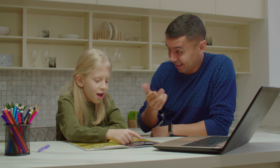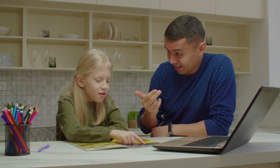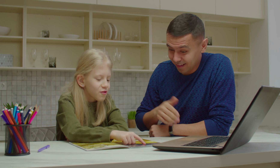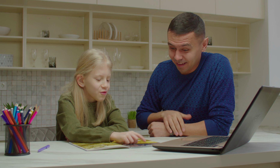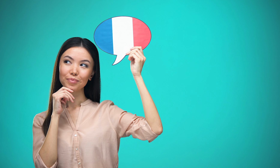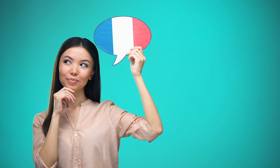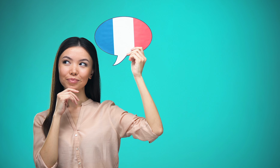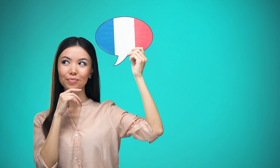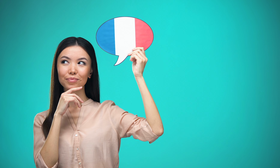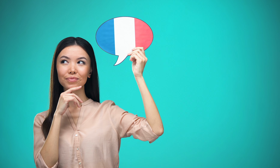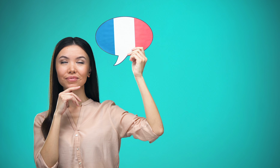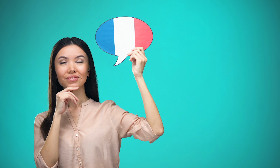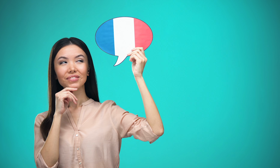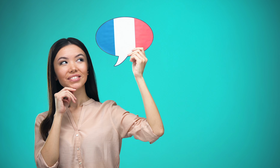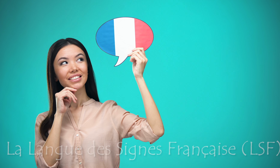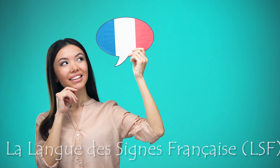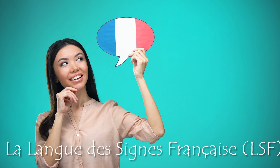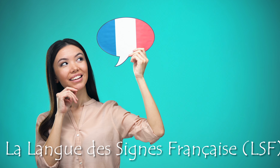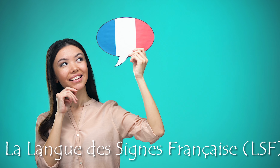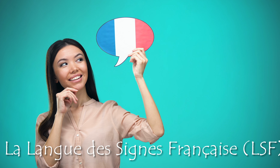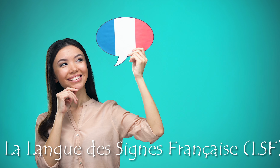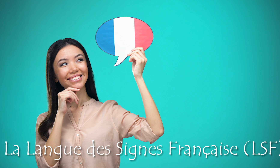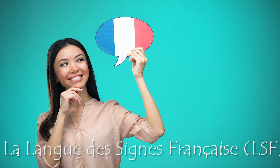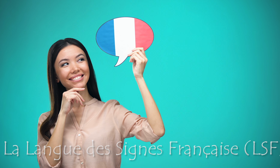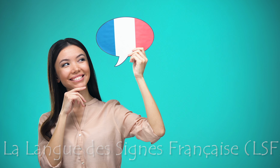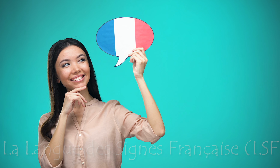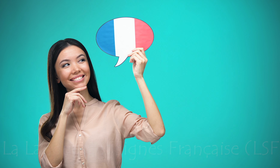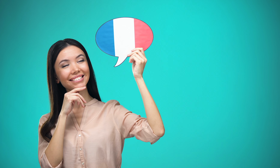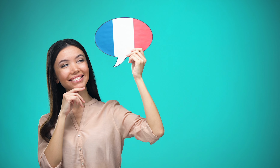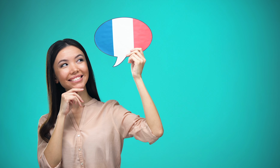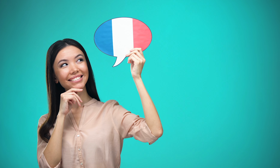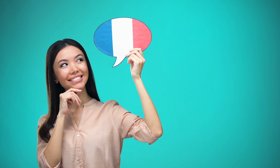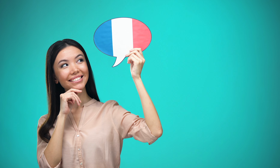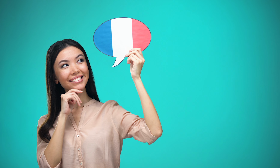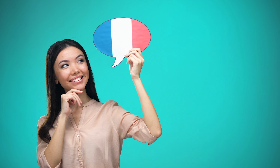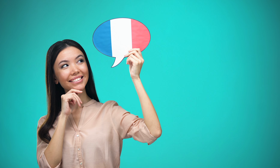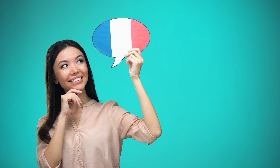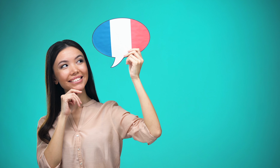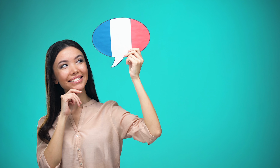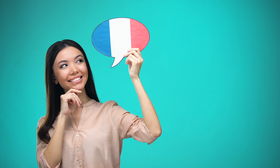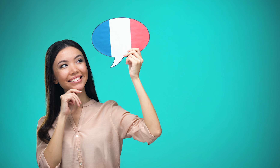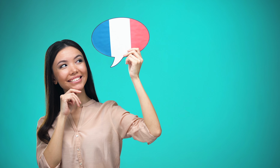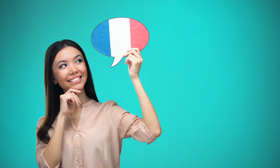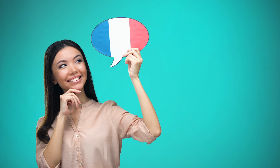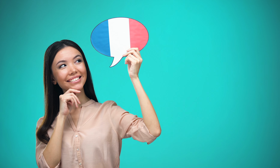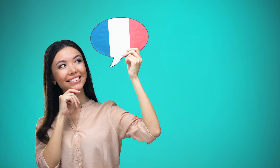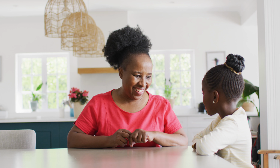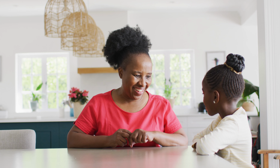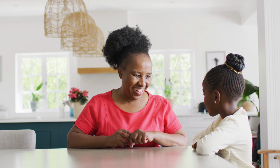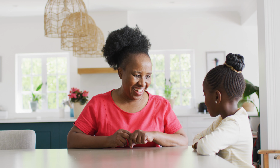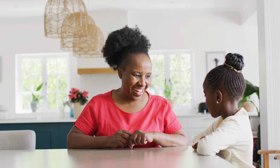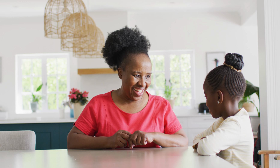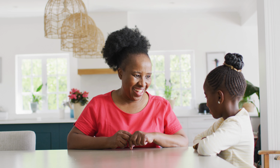appellera plus tard la langue des signes française. Le modèle de l'abbé de l'Épée inspire d'autres